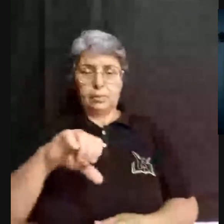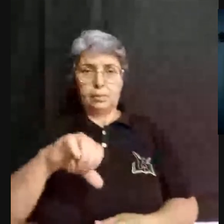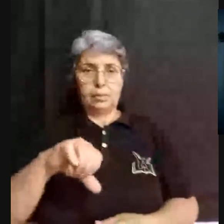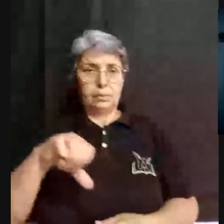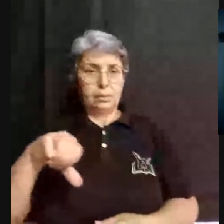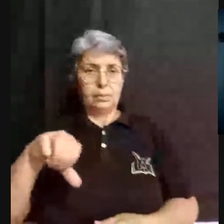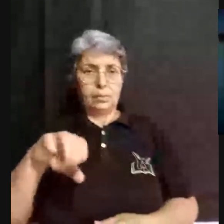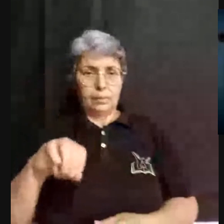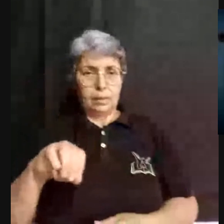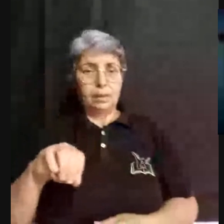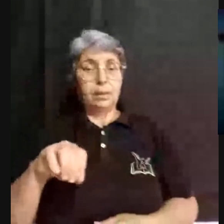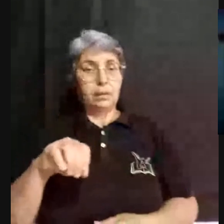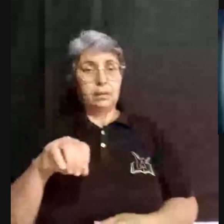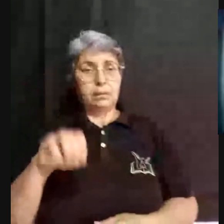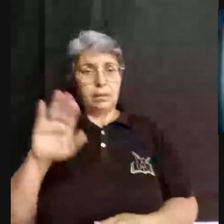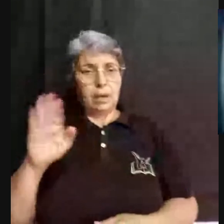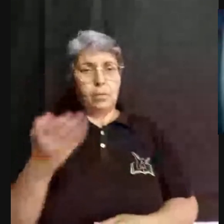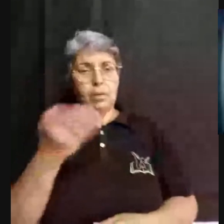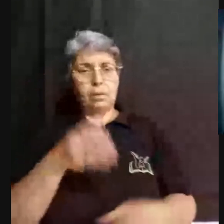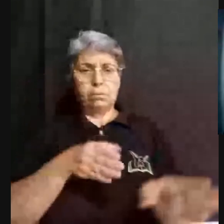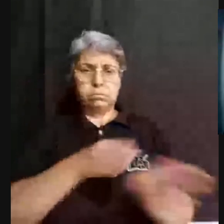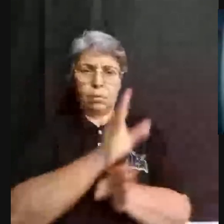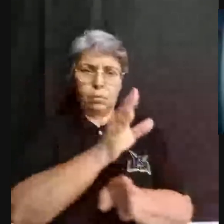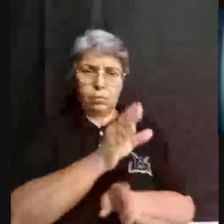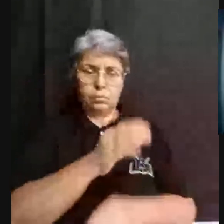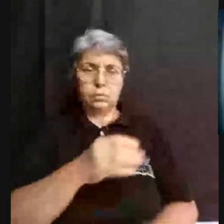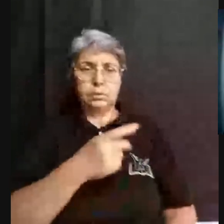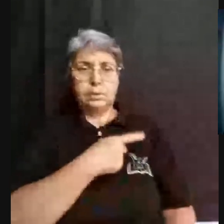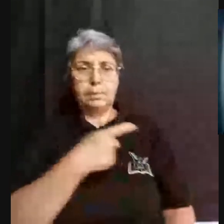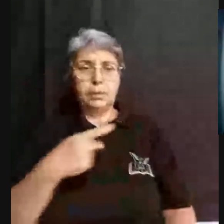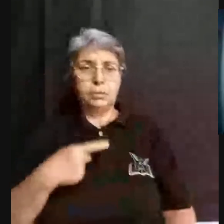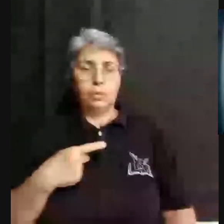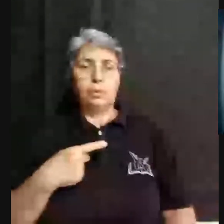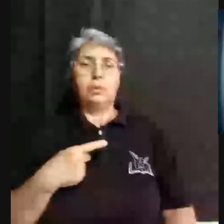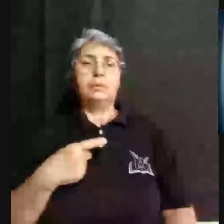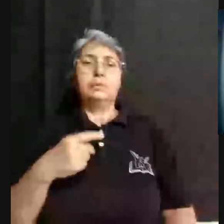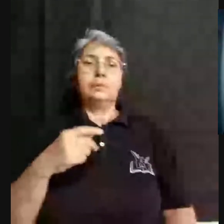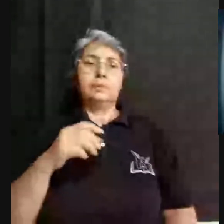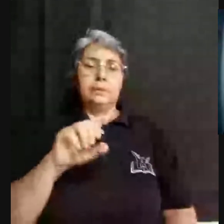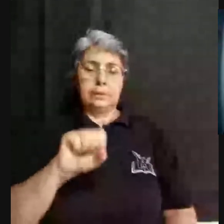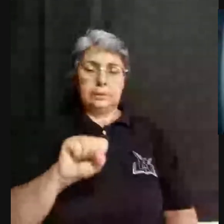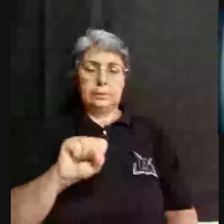o pastor Smith. No ano seguinte, ele faz a sua confissão,